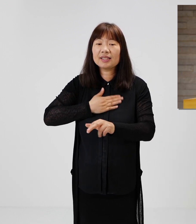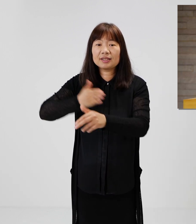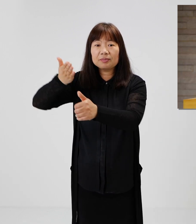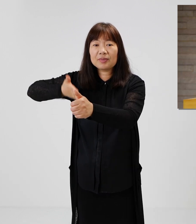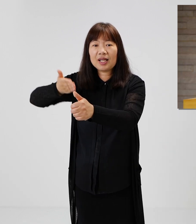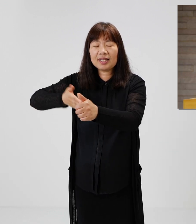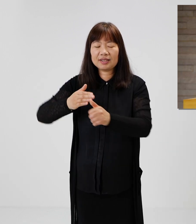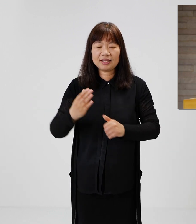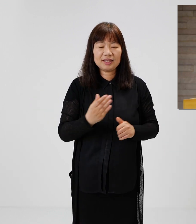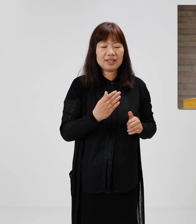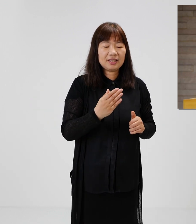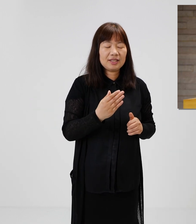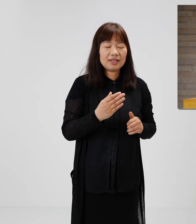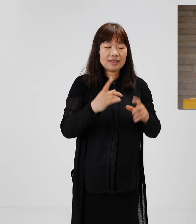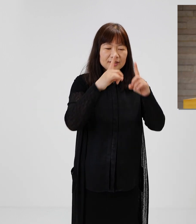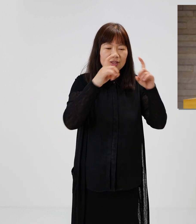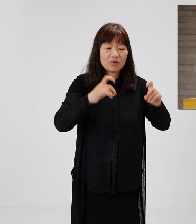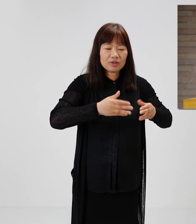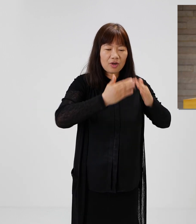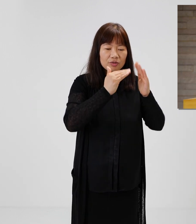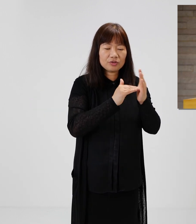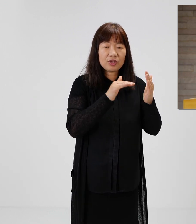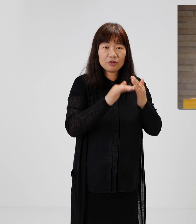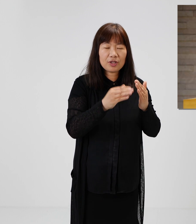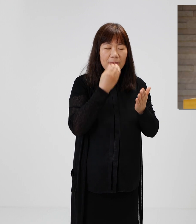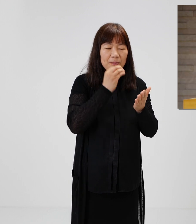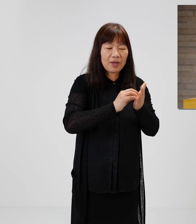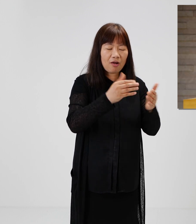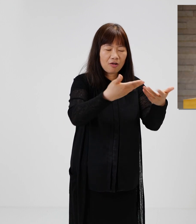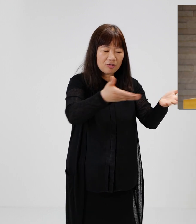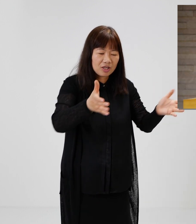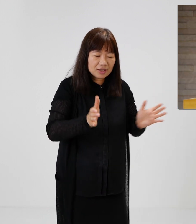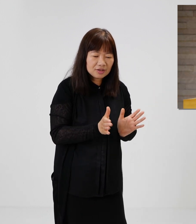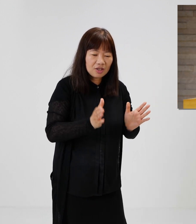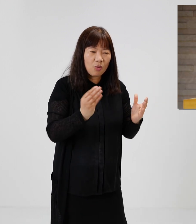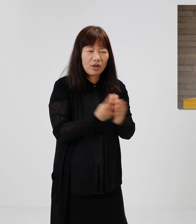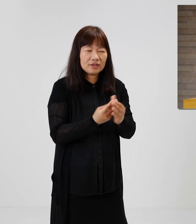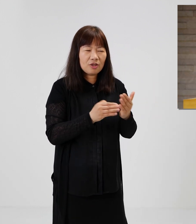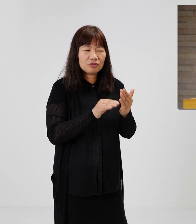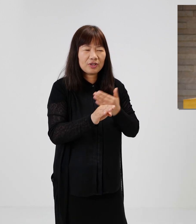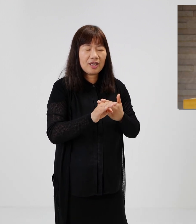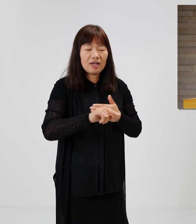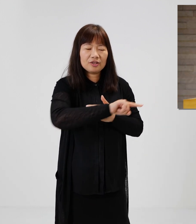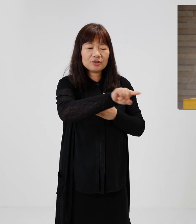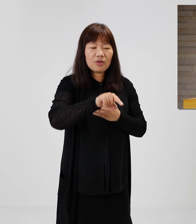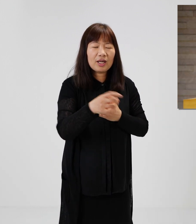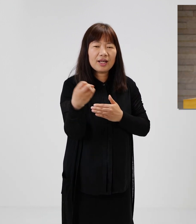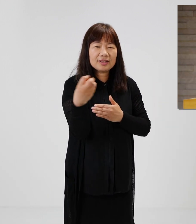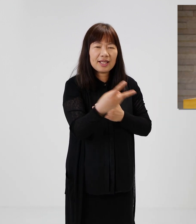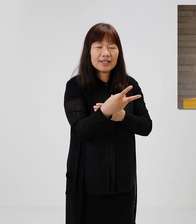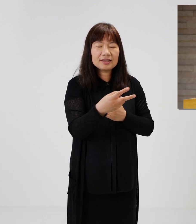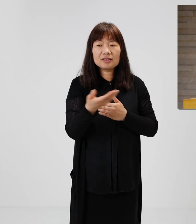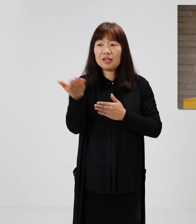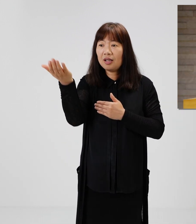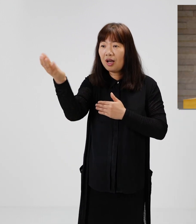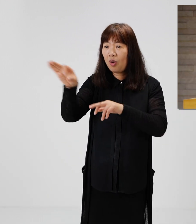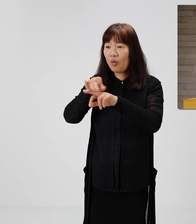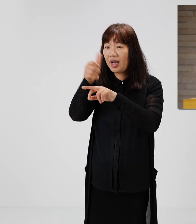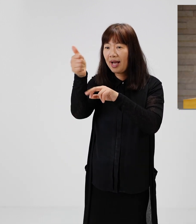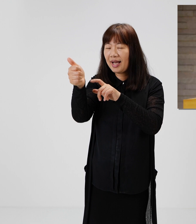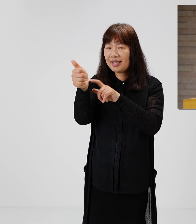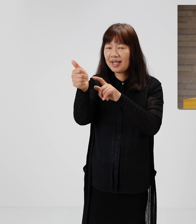성읍을 건축하고 그 성곽을 완공하면 저 무리가 다시는 조공, 관세,